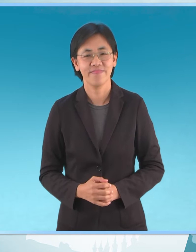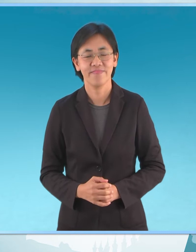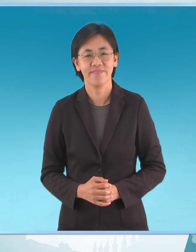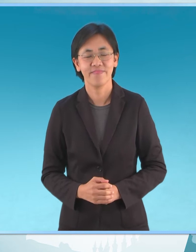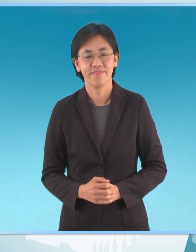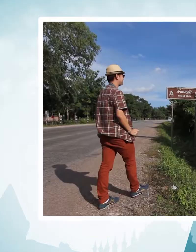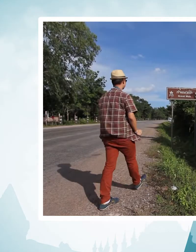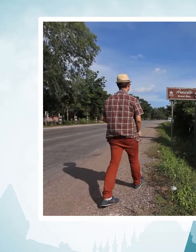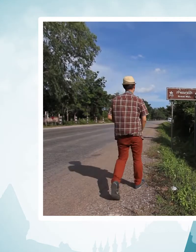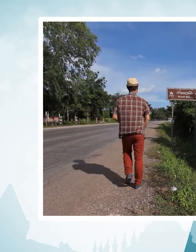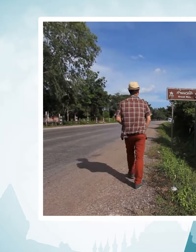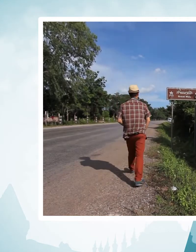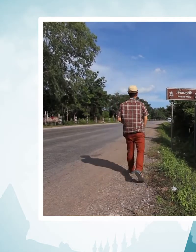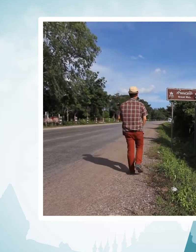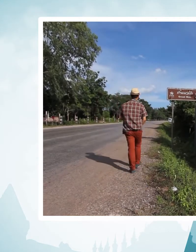ด้านในกันครับ